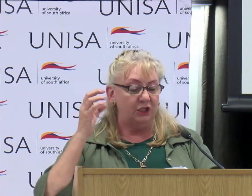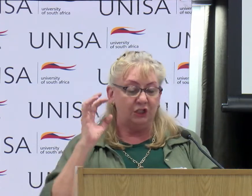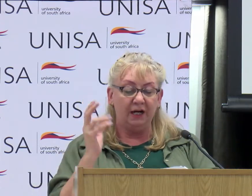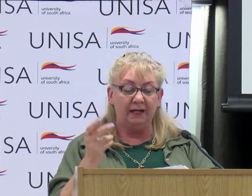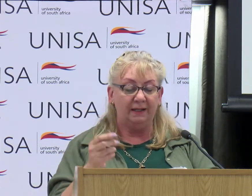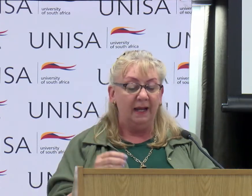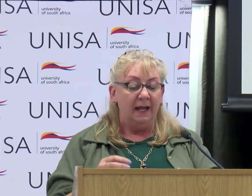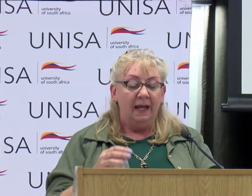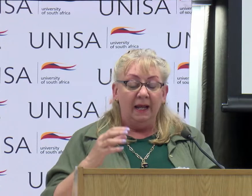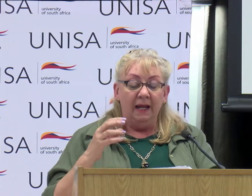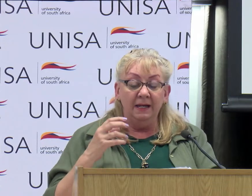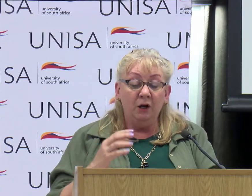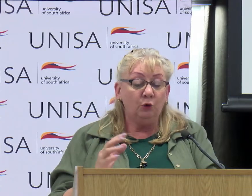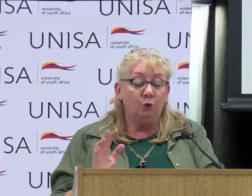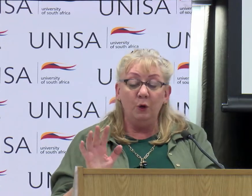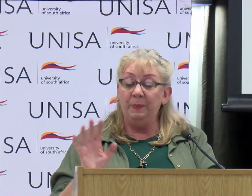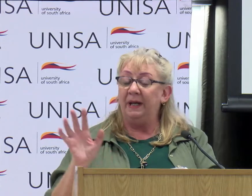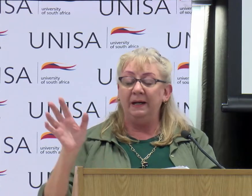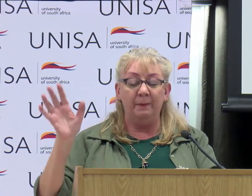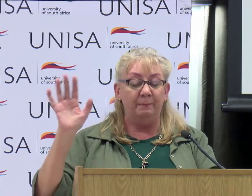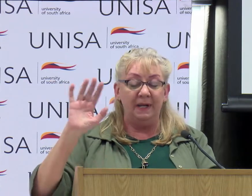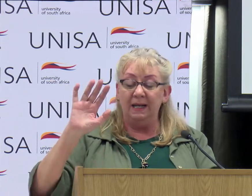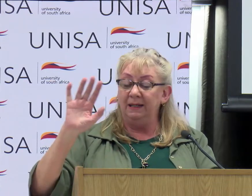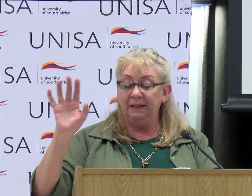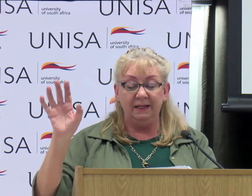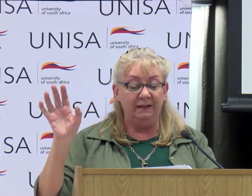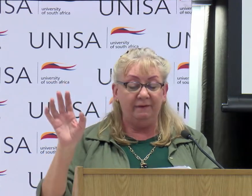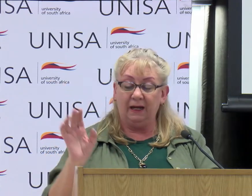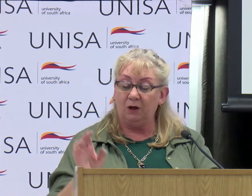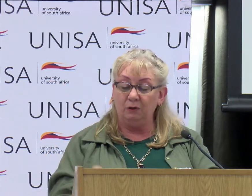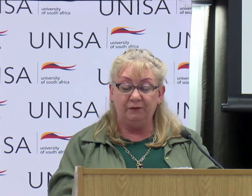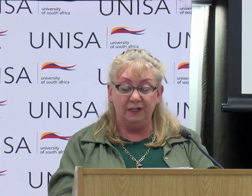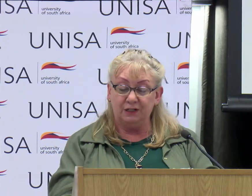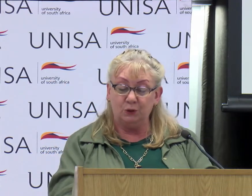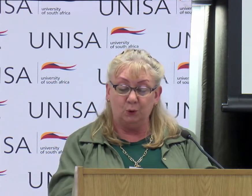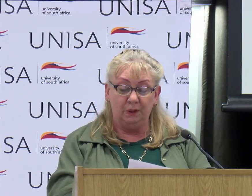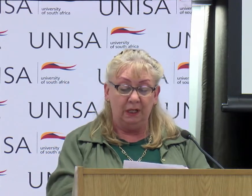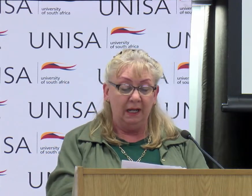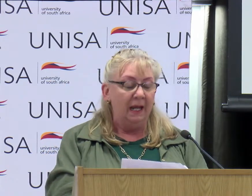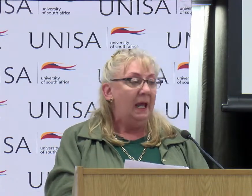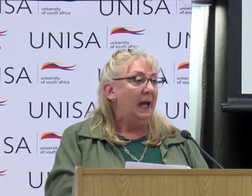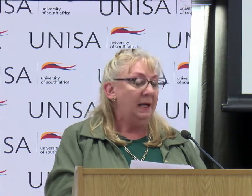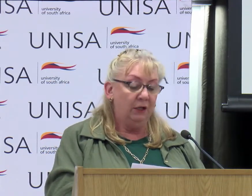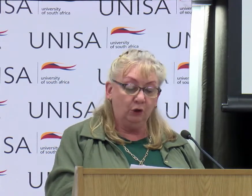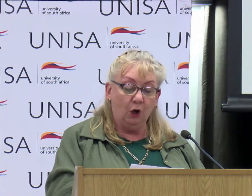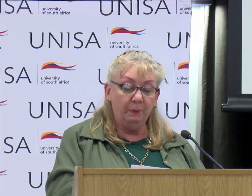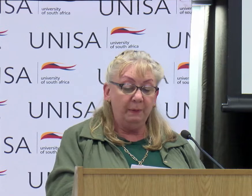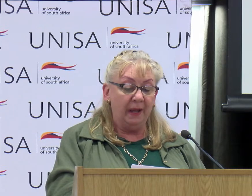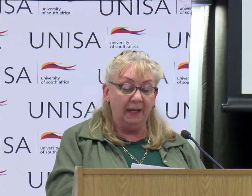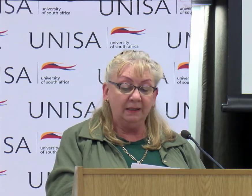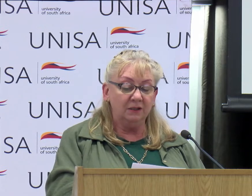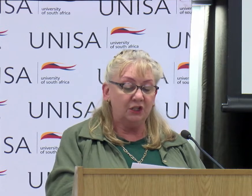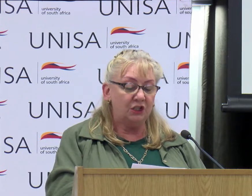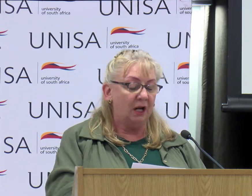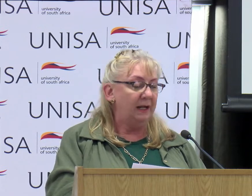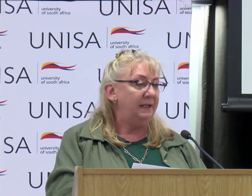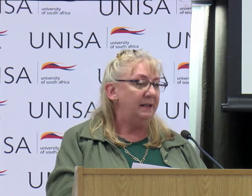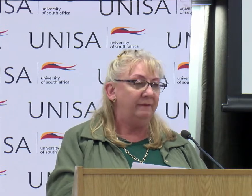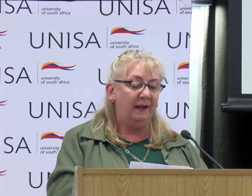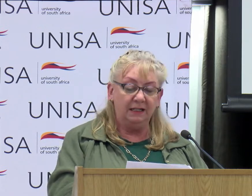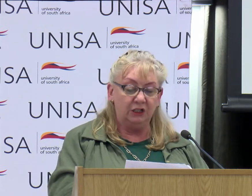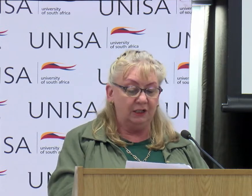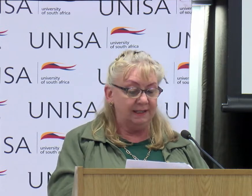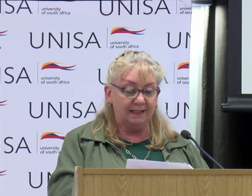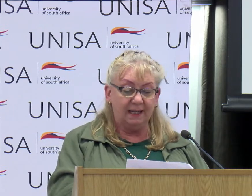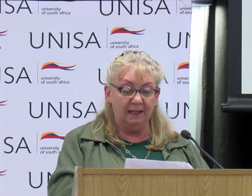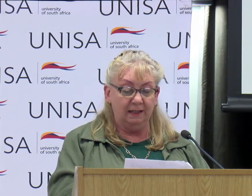beads shake, en haar koperringe blink in die wegraak van die son, and 'n copper bangle shine in